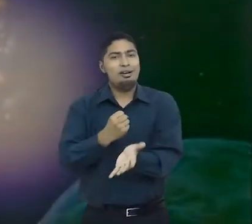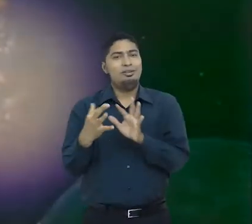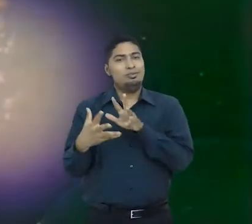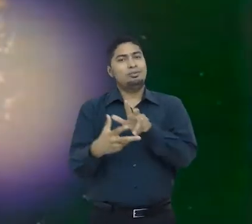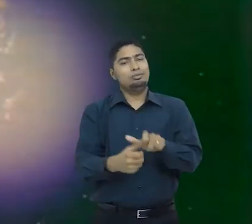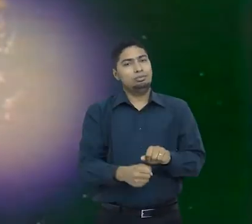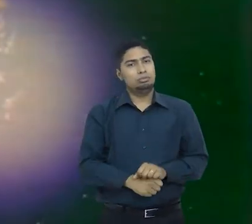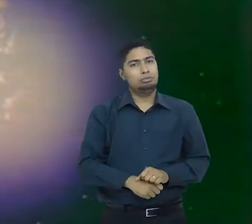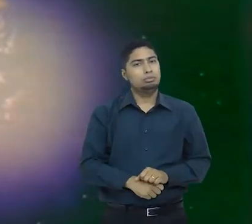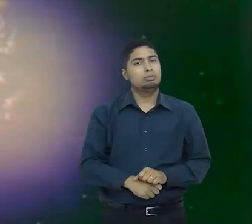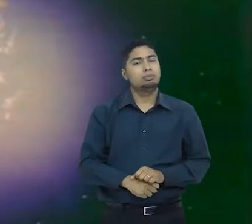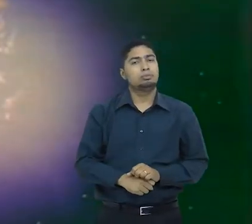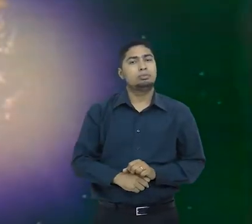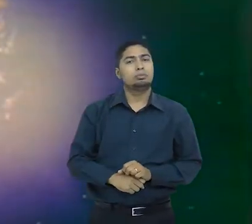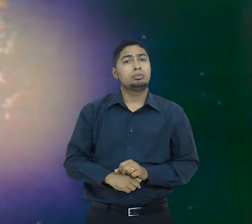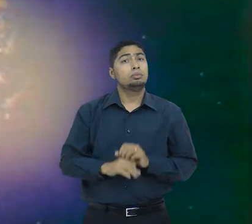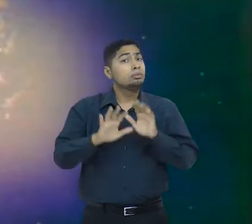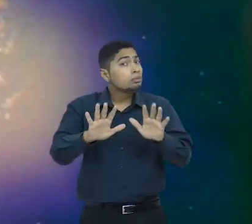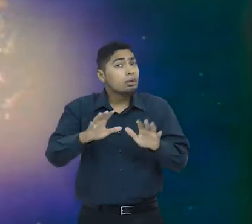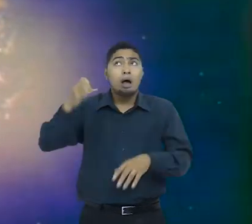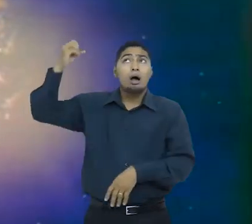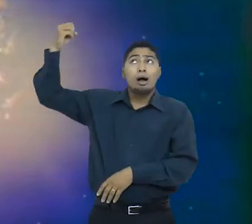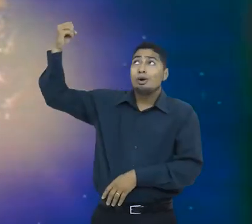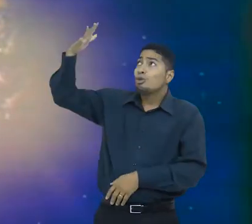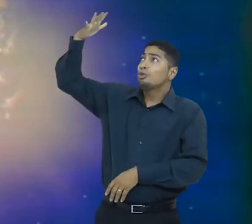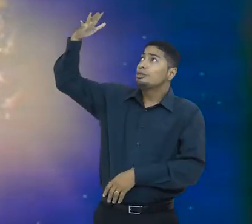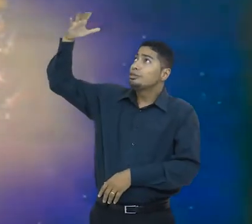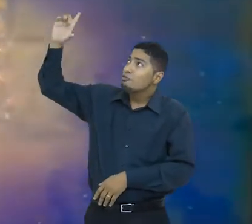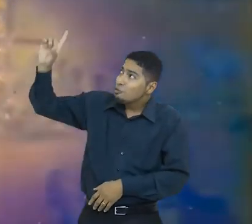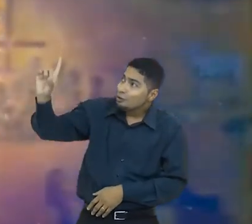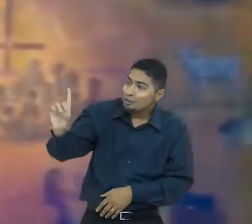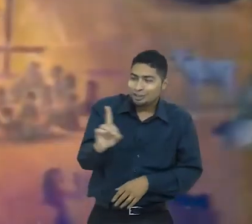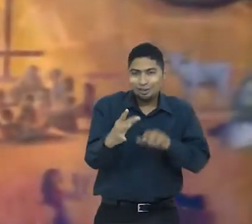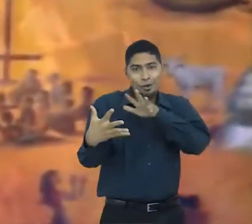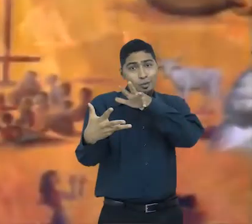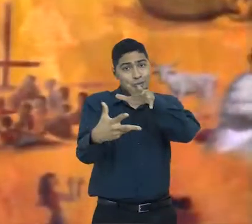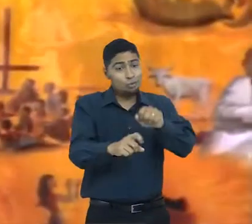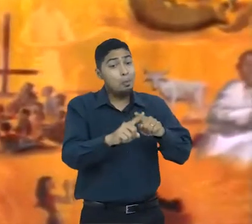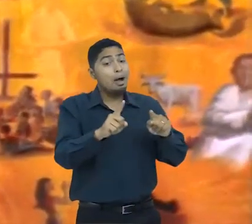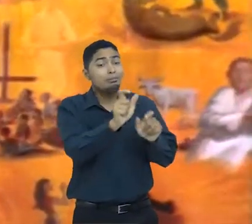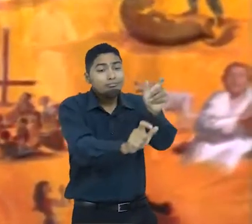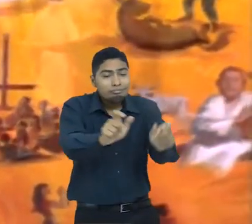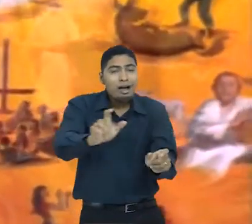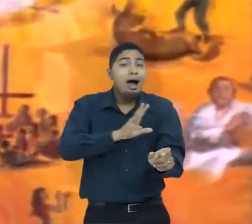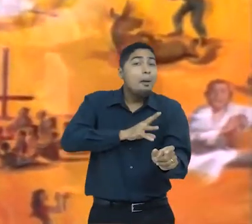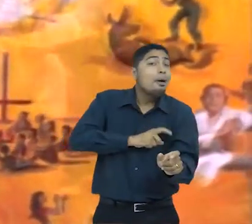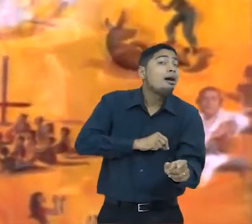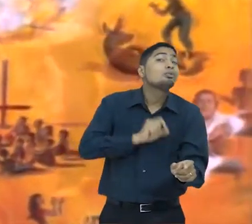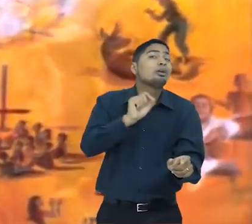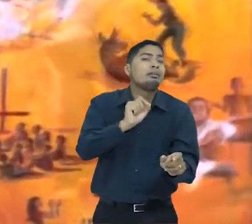seguinte: a luz veio ao mundo, mas as pessoas amaram mais as trevas do que a luz, pois faziam o que era